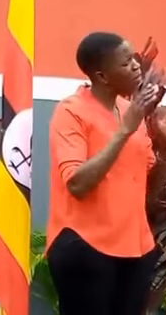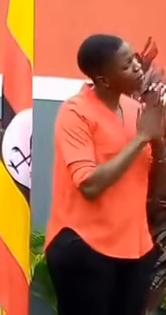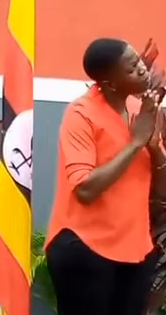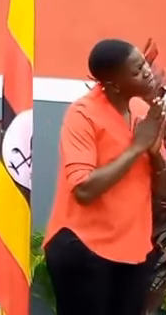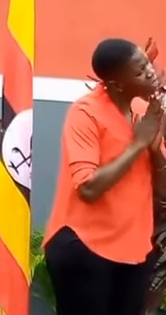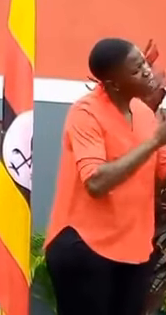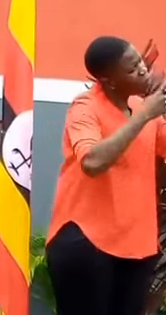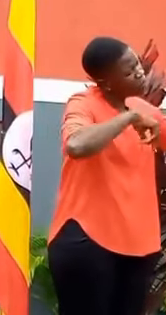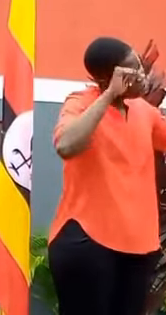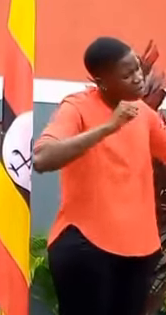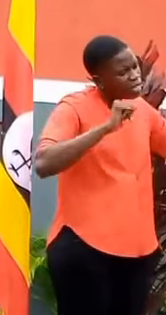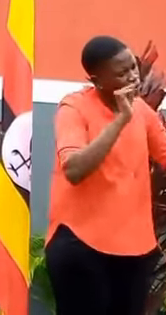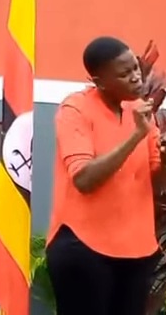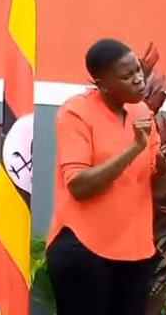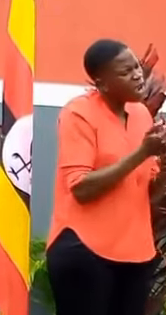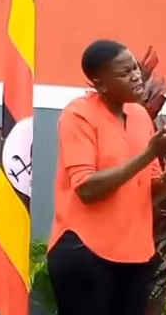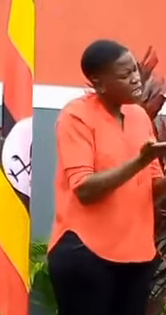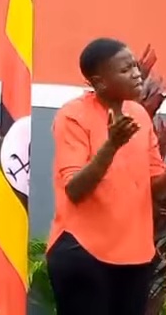kyonna kyetusobola